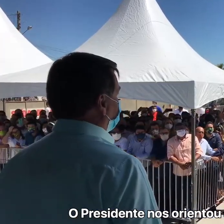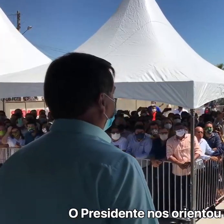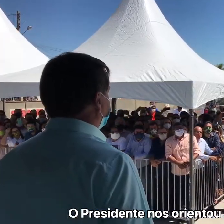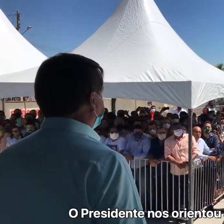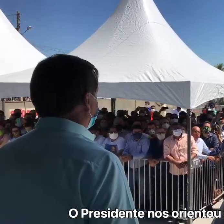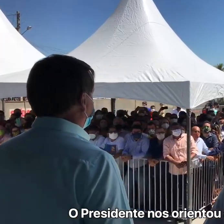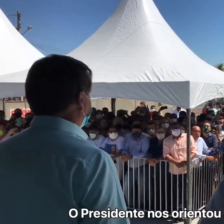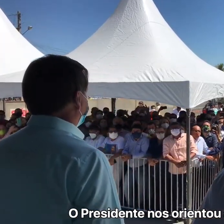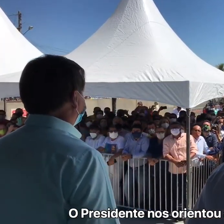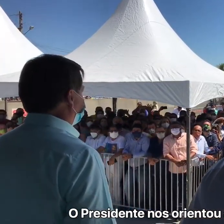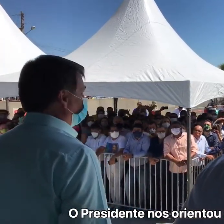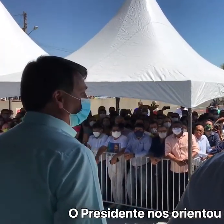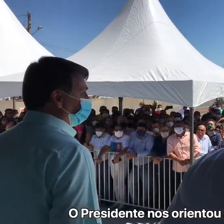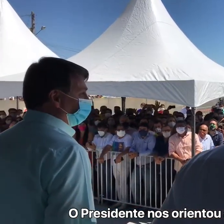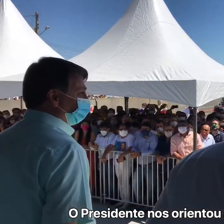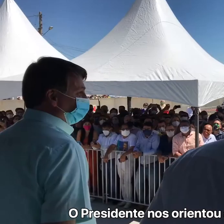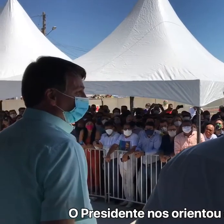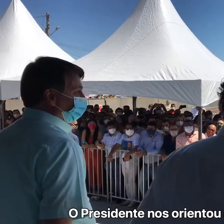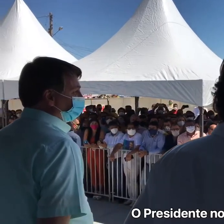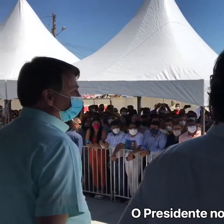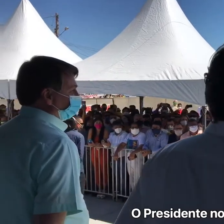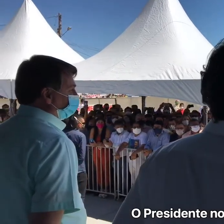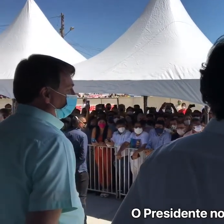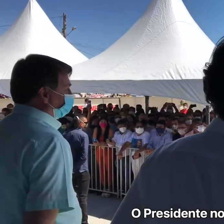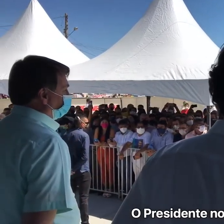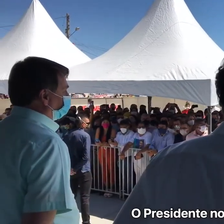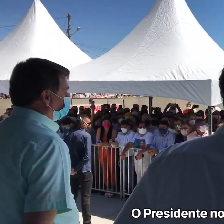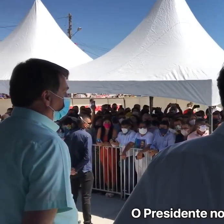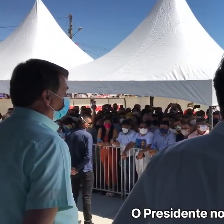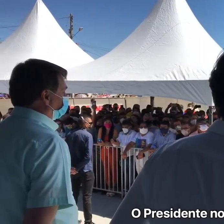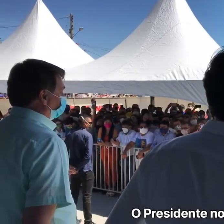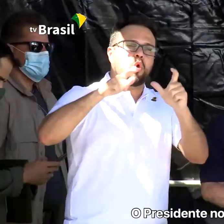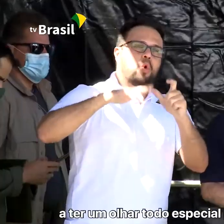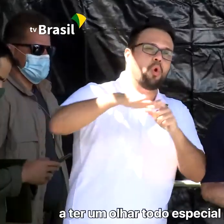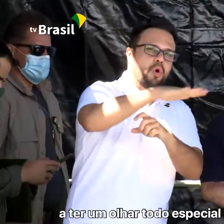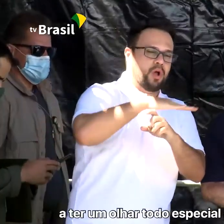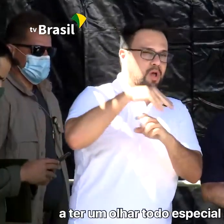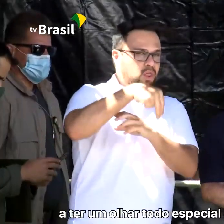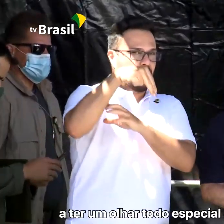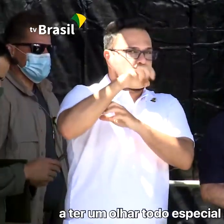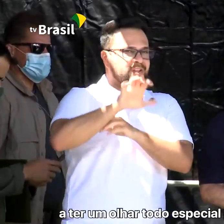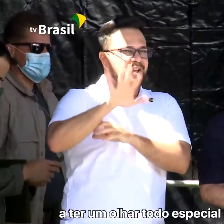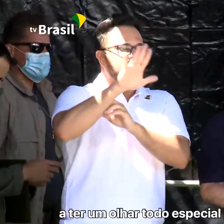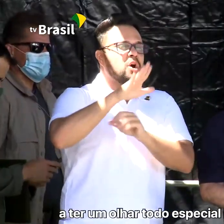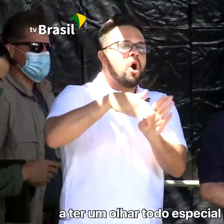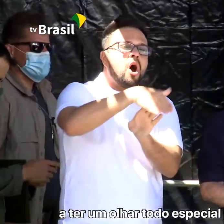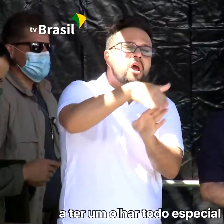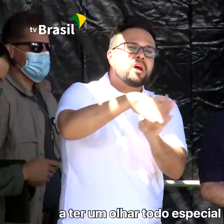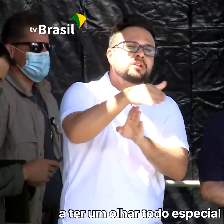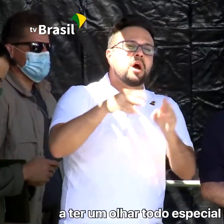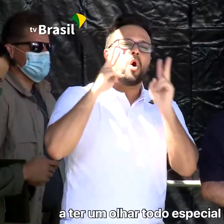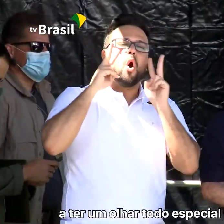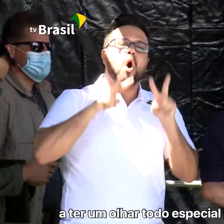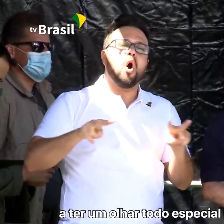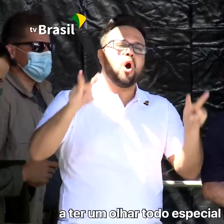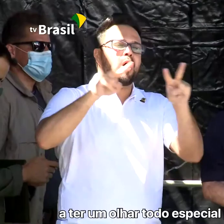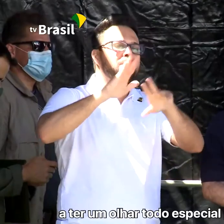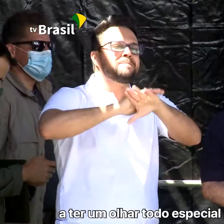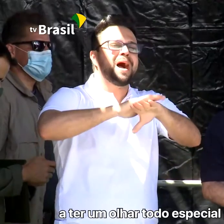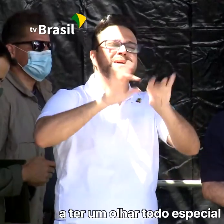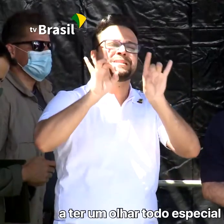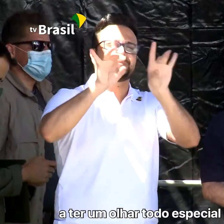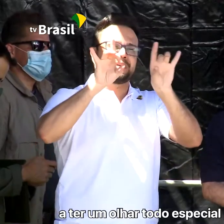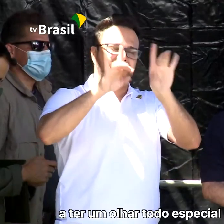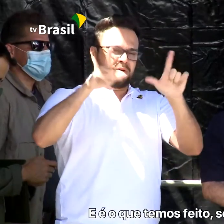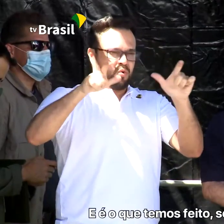abraçar o Nordeste. O presidente nos orientou a ter um olhar todo especial para com essa